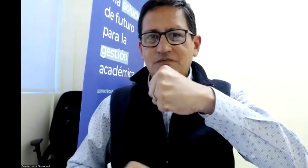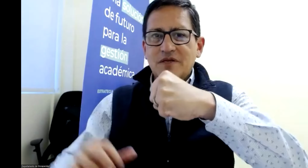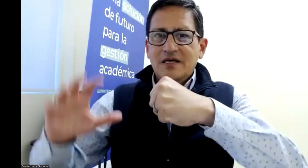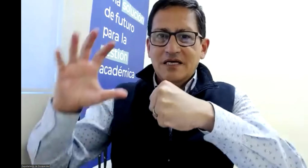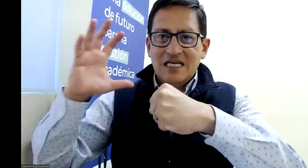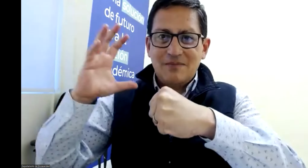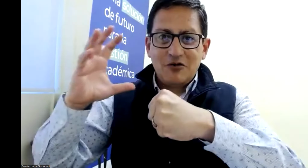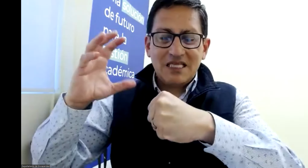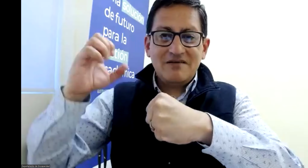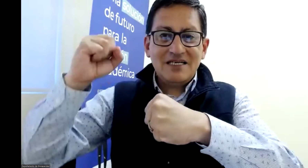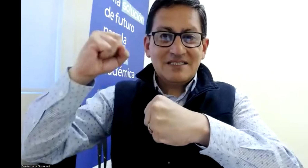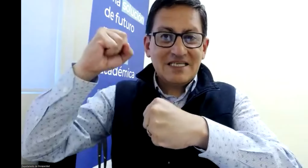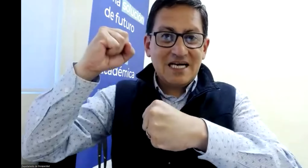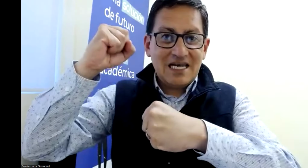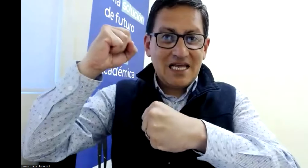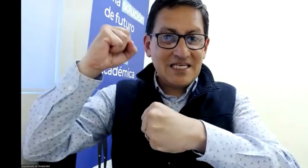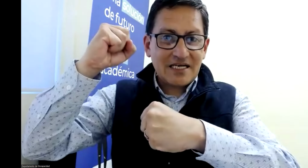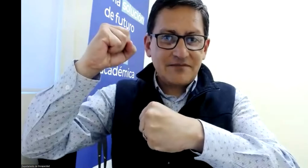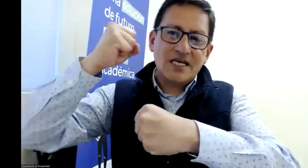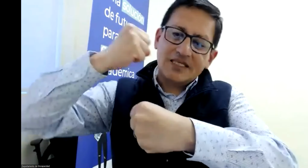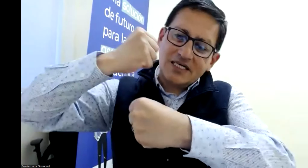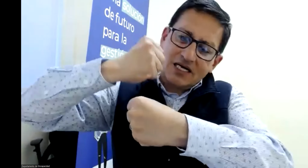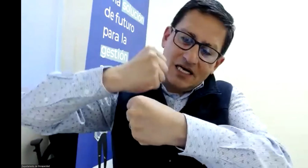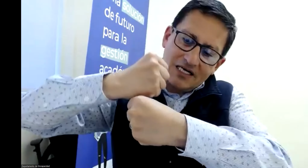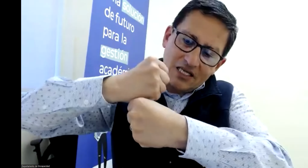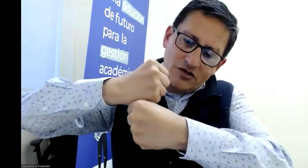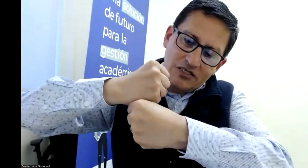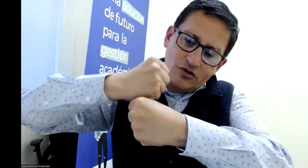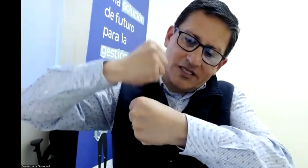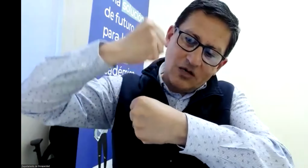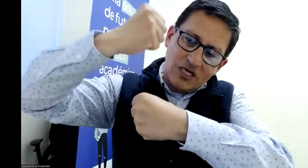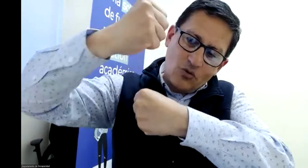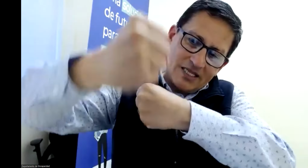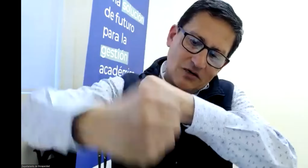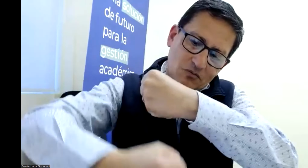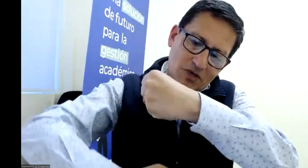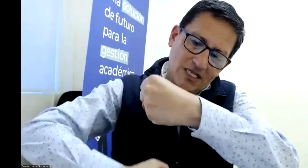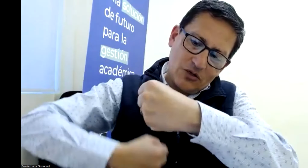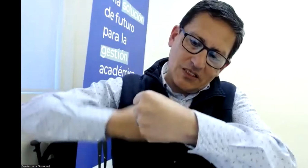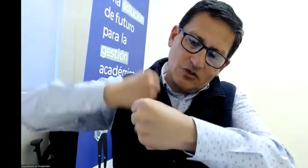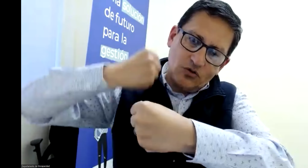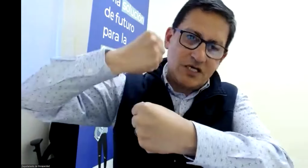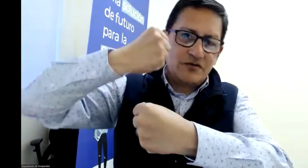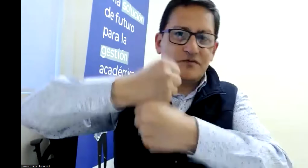sol y la mano activa sería la tierra y la tierra alrededor del sol da una vuelta completa durante todo un año